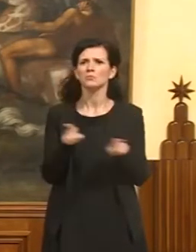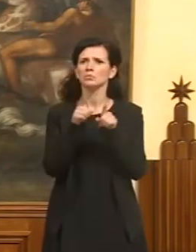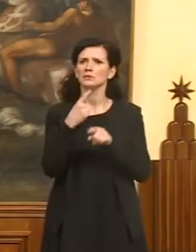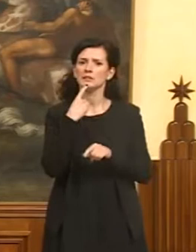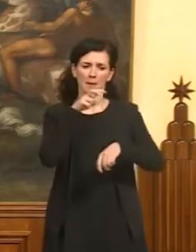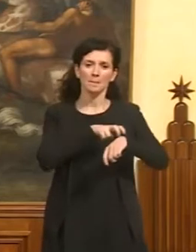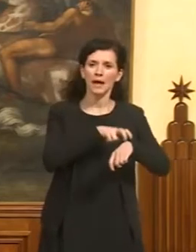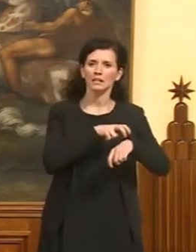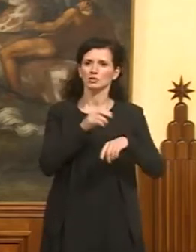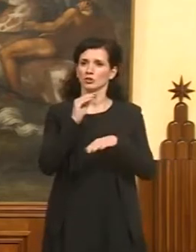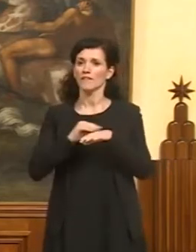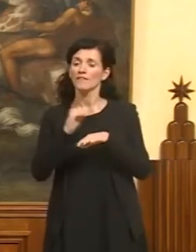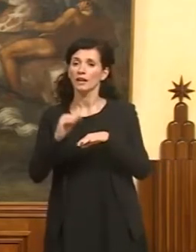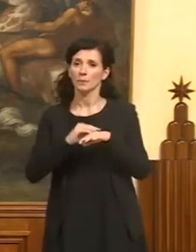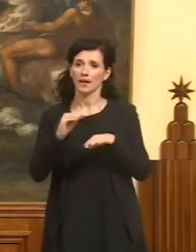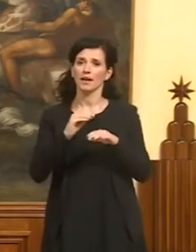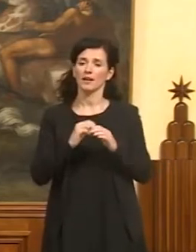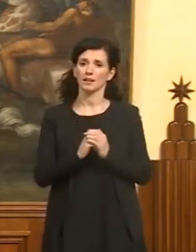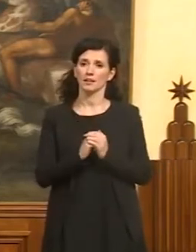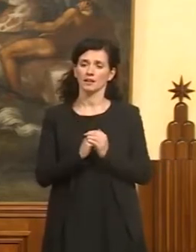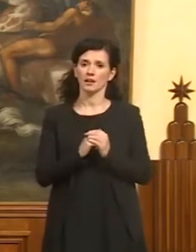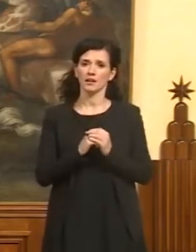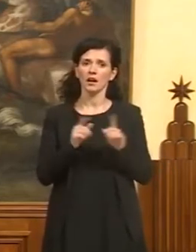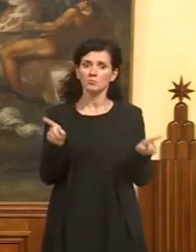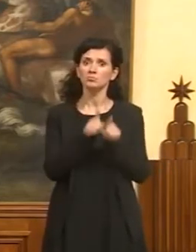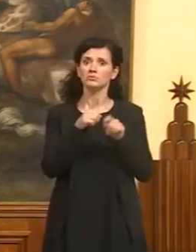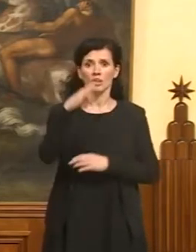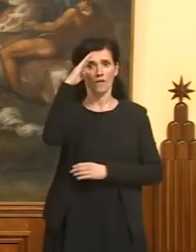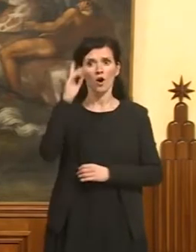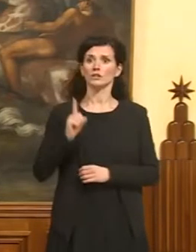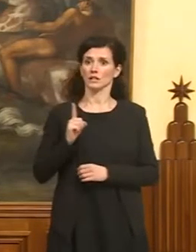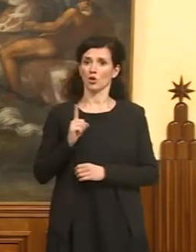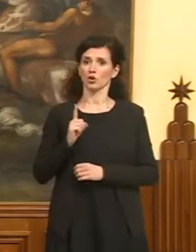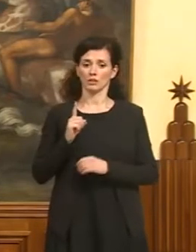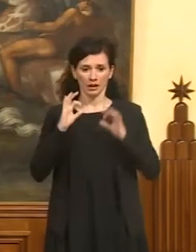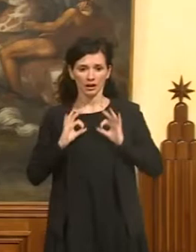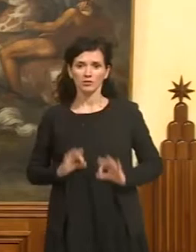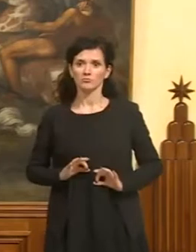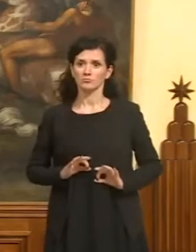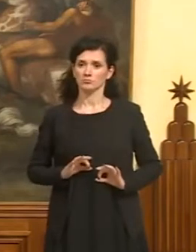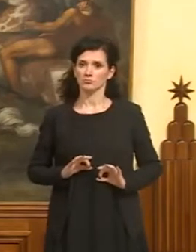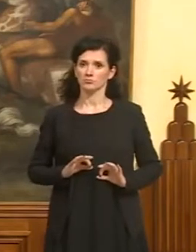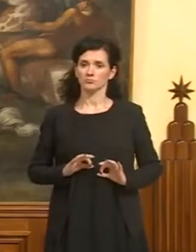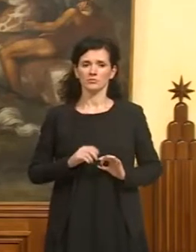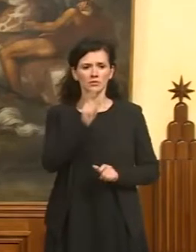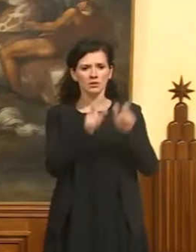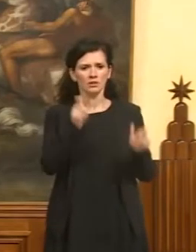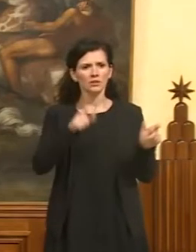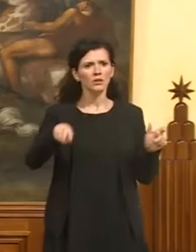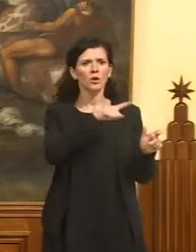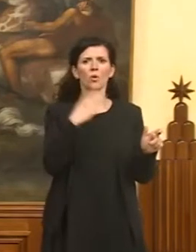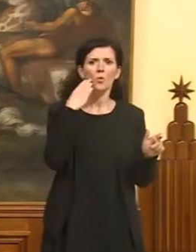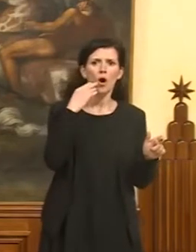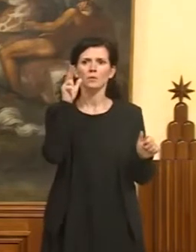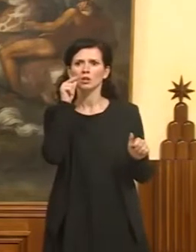agli infermieri, ma penso anche alle forze dell'ordine, alle forze armate, agli uomini e alle donne della